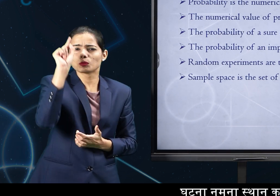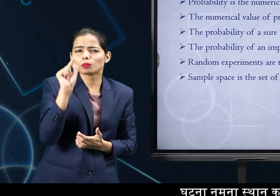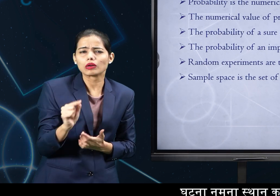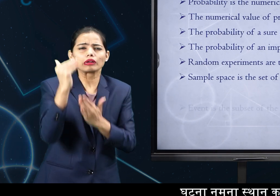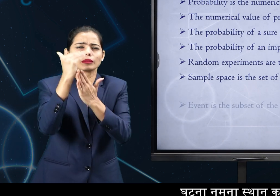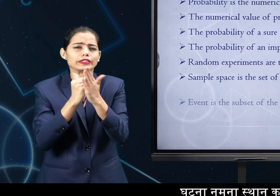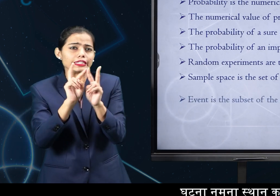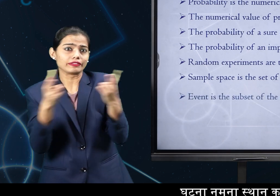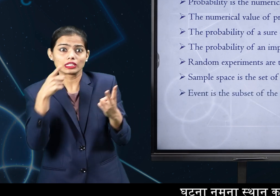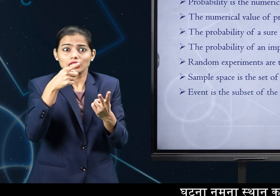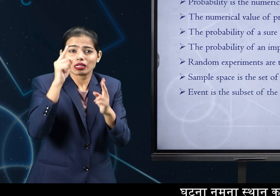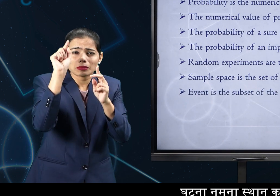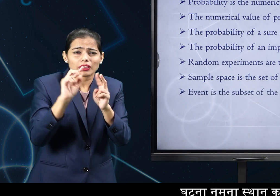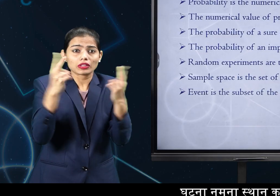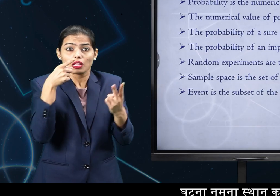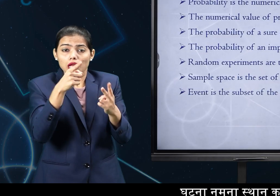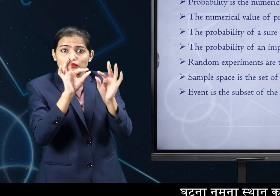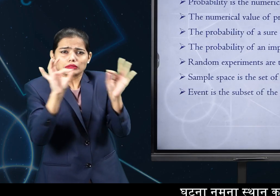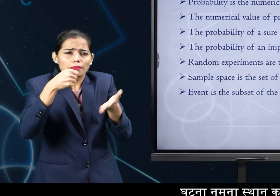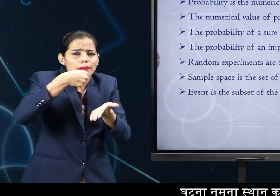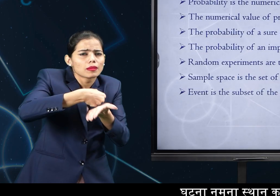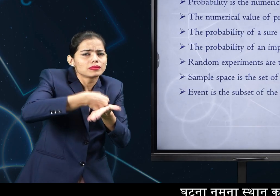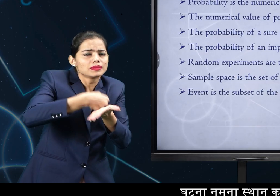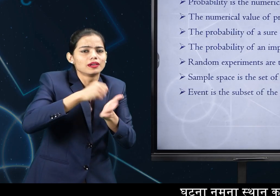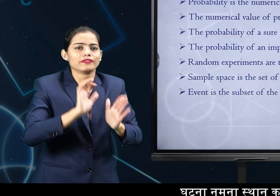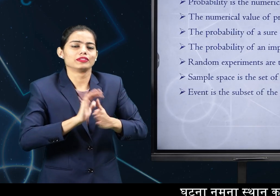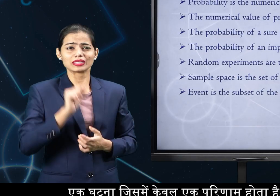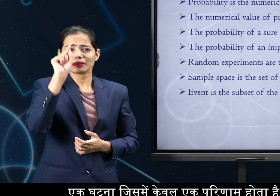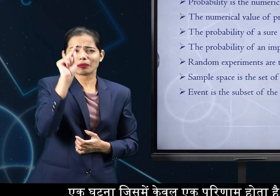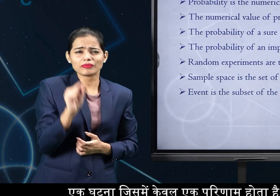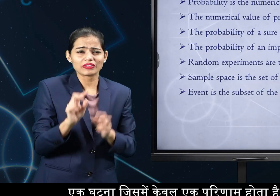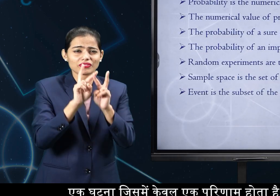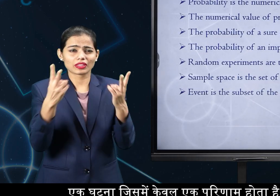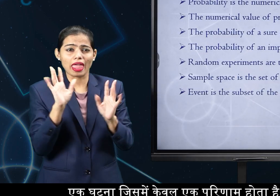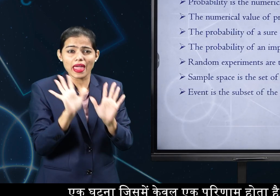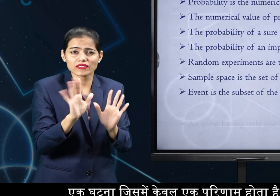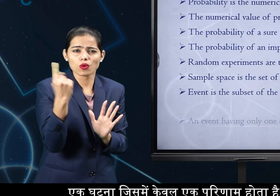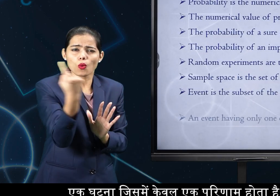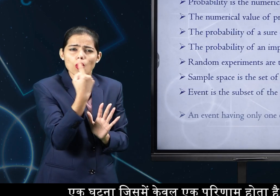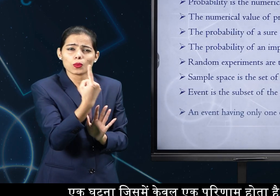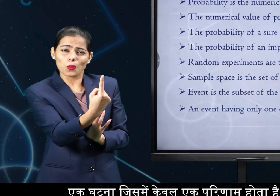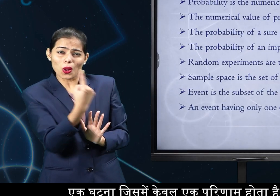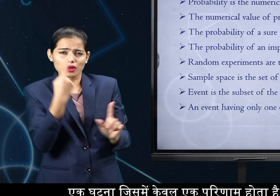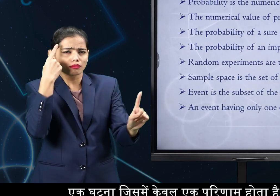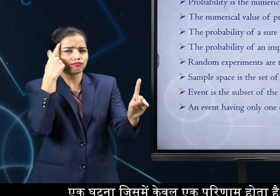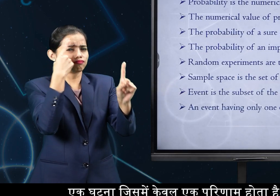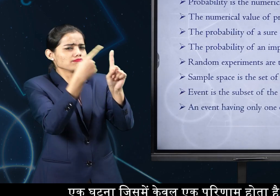घटना नमूना स्थान का उपसेट है। एक घटना जिसमें केवल एक परिणाम होता है उसे